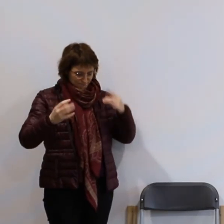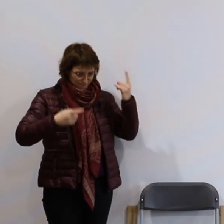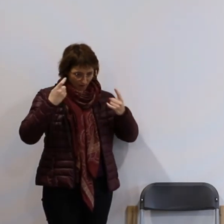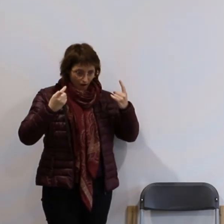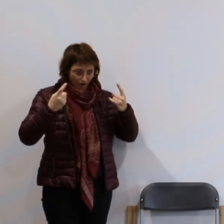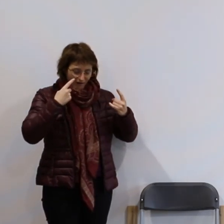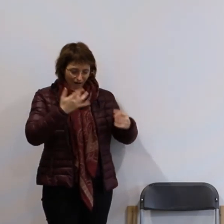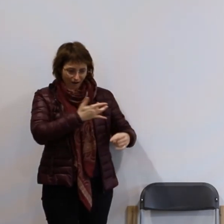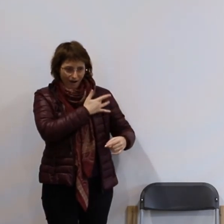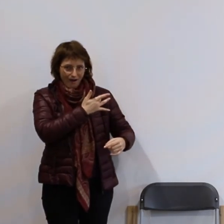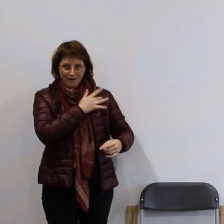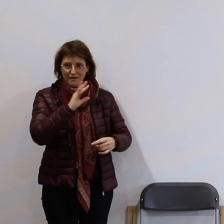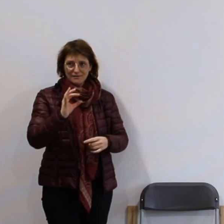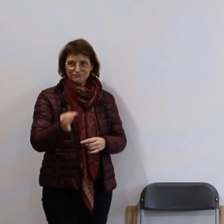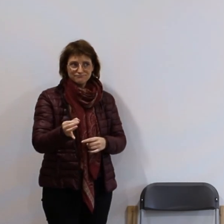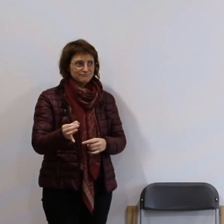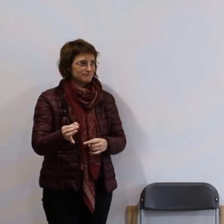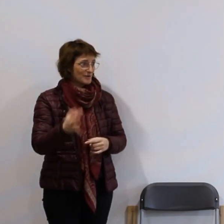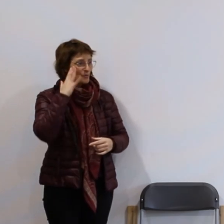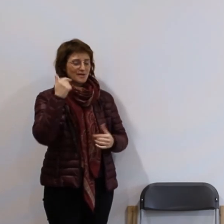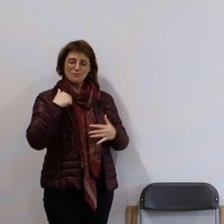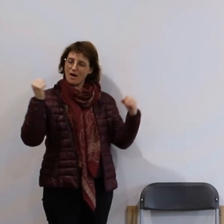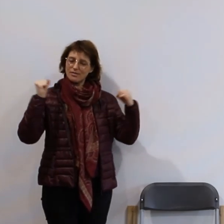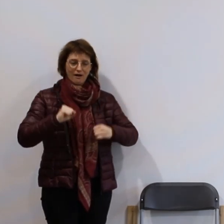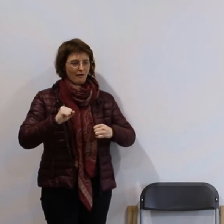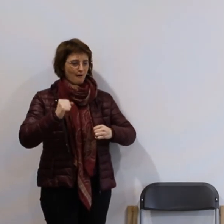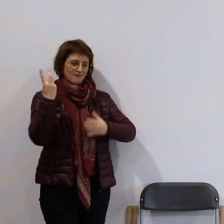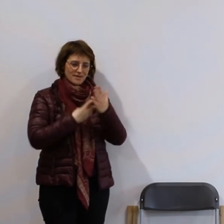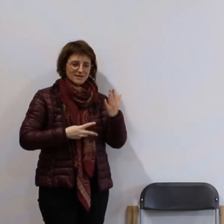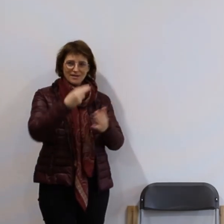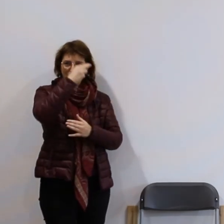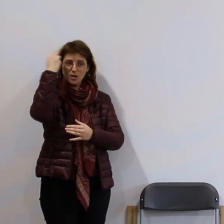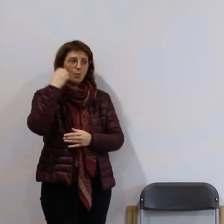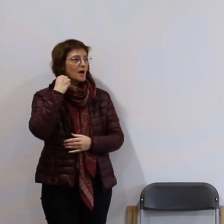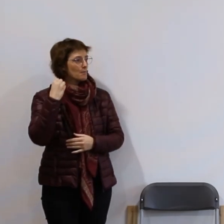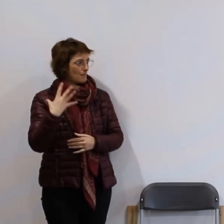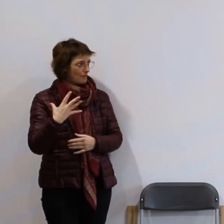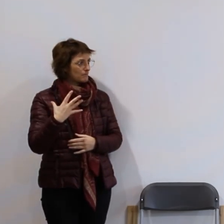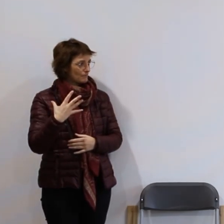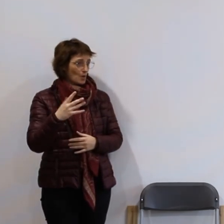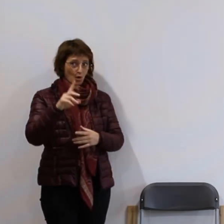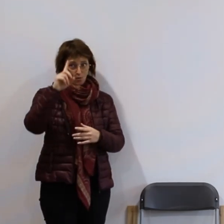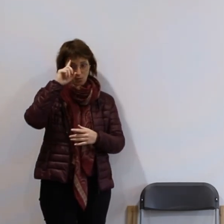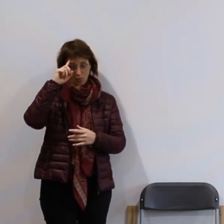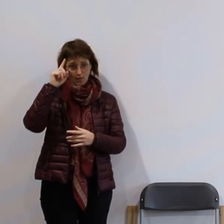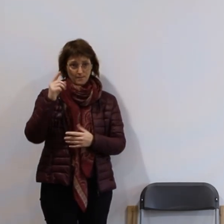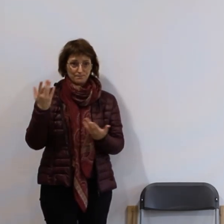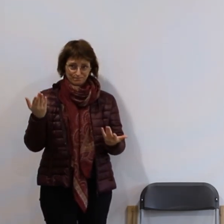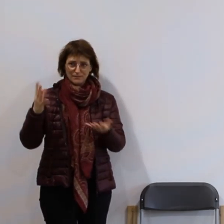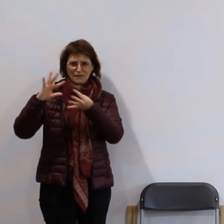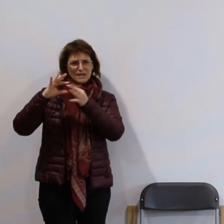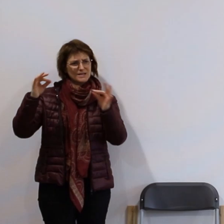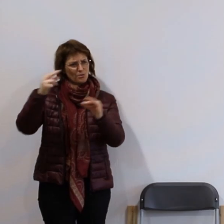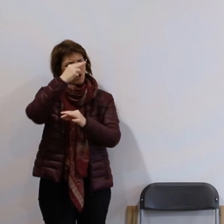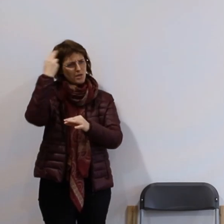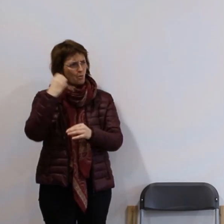plu. Alors, j'ai été d'accord pour faire ces dessins en noir et blanc, en particulier, vu que l'histoire du